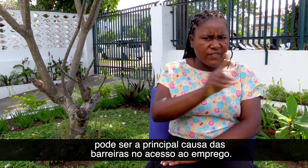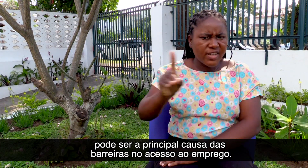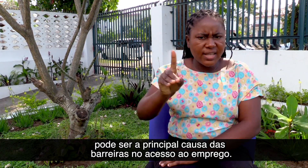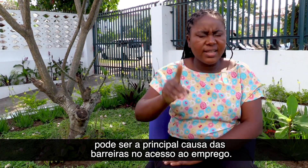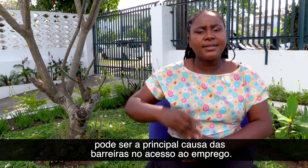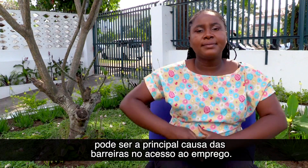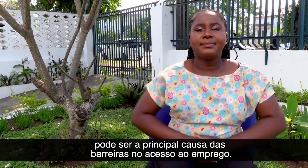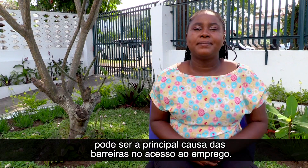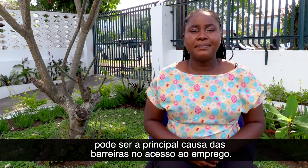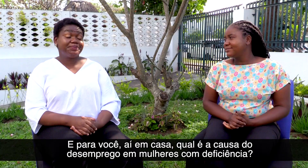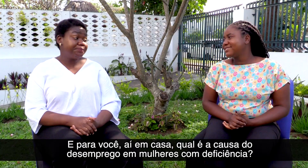emprego.